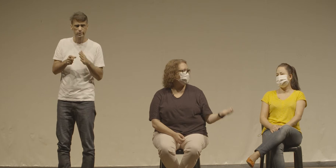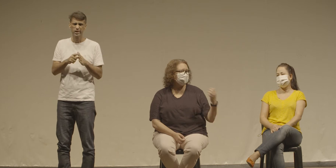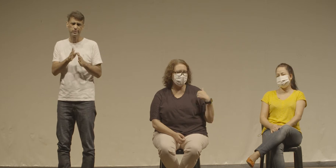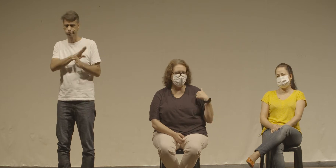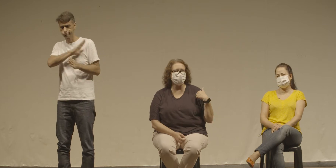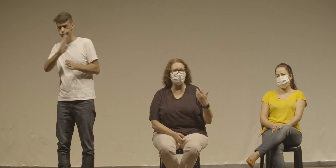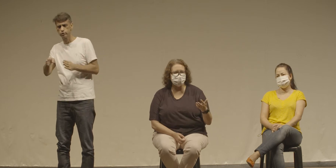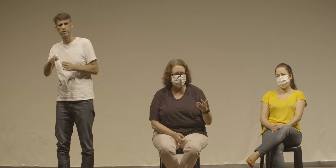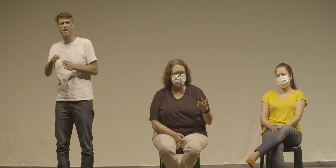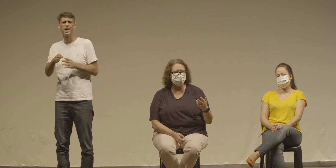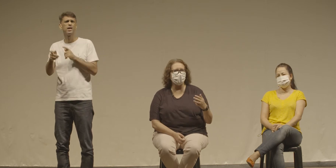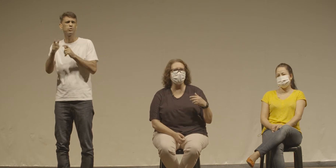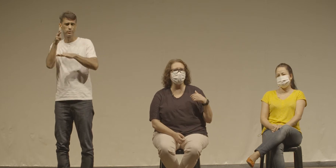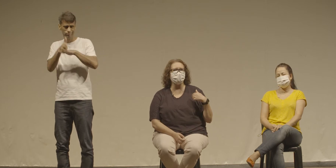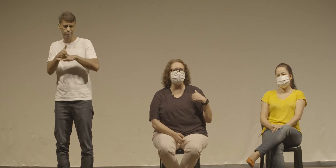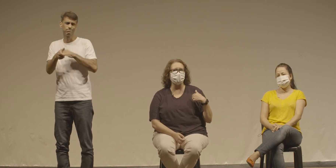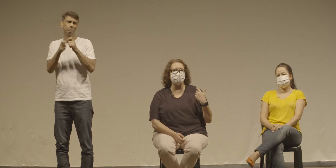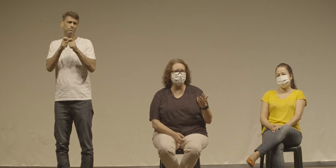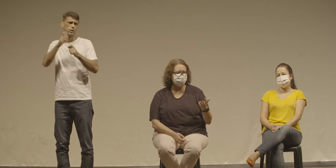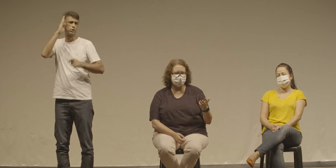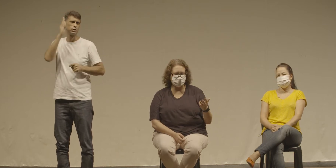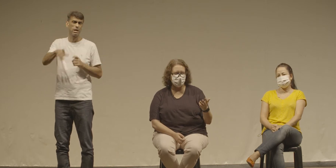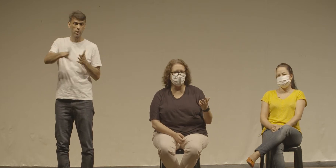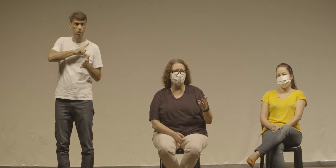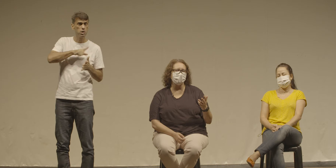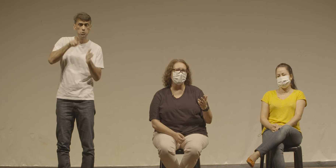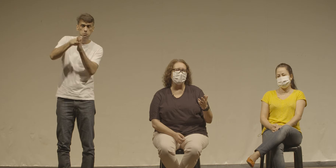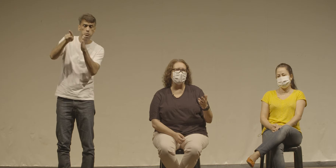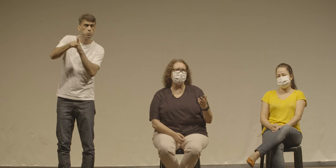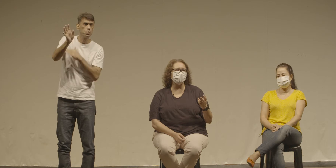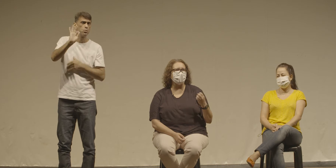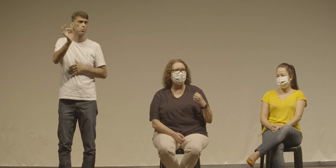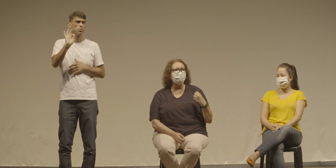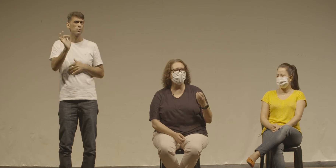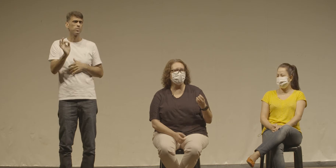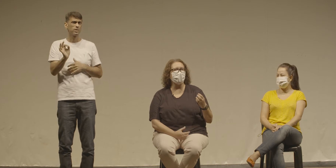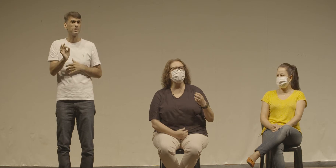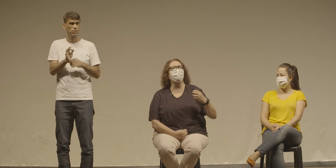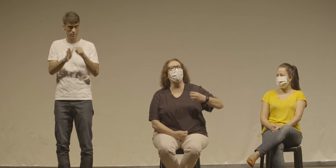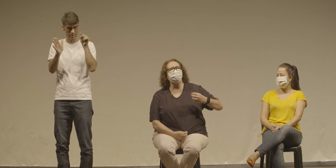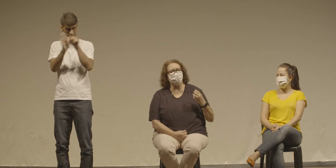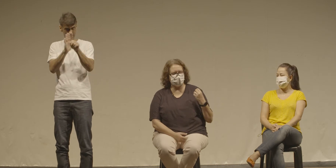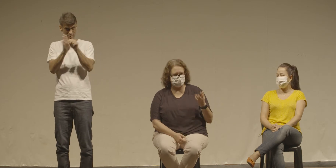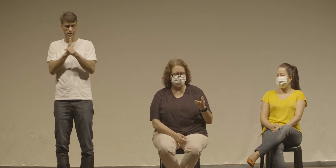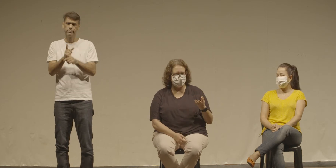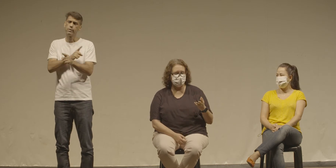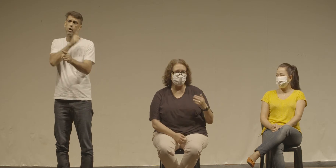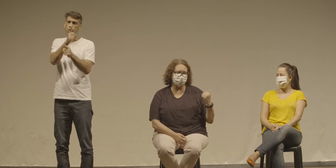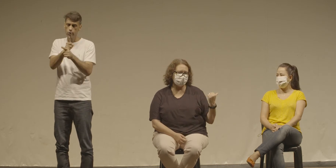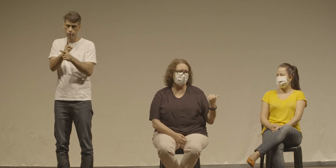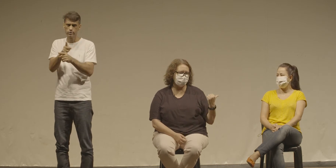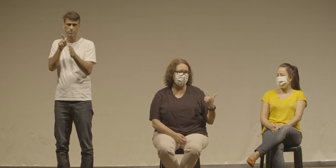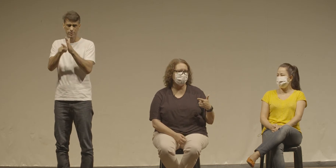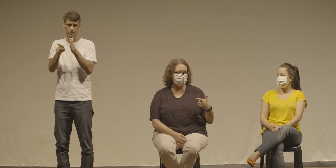fomos diretamente para o set para fazer a entrevista com elas. E assim, a cada momento, a cada encontro que a gente teve,